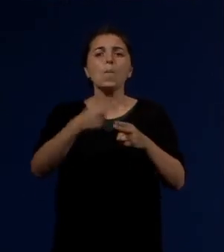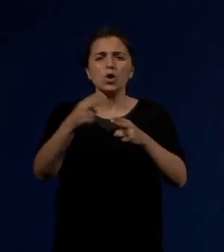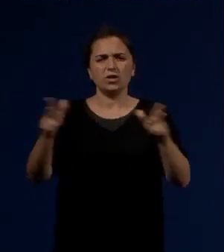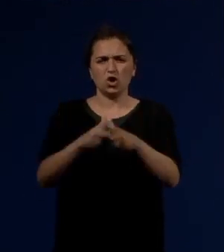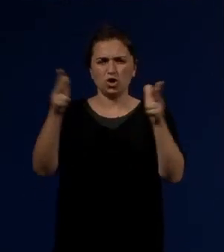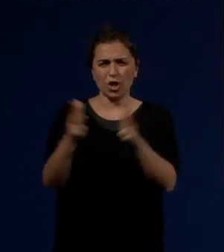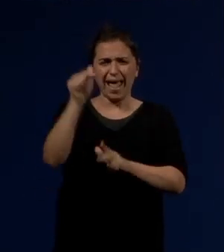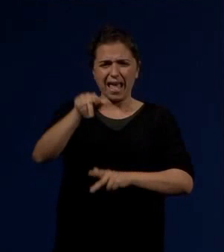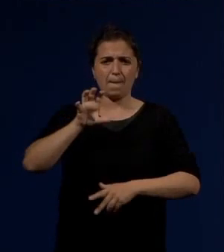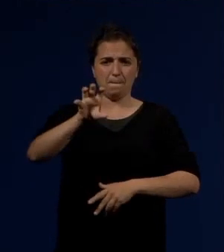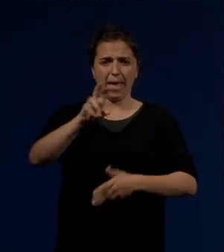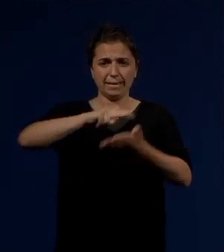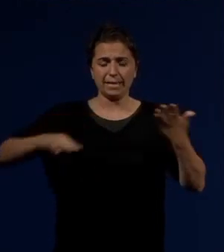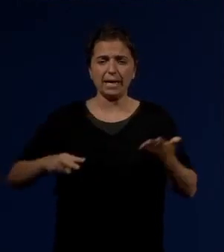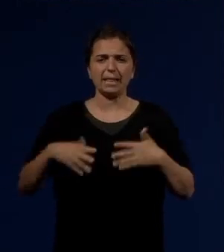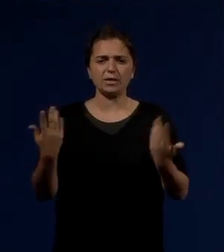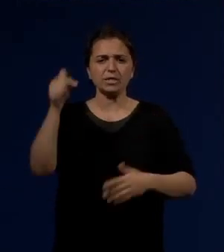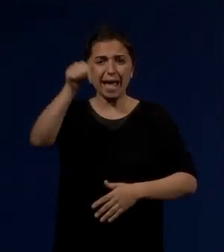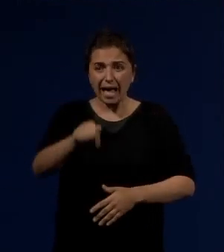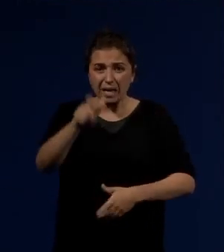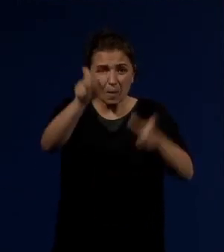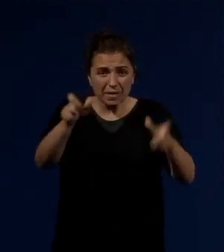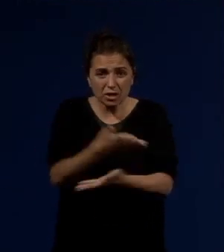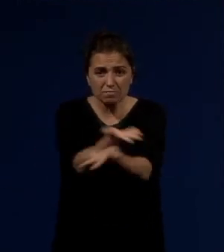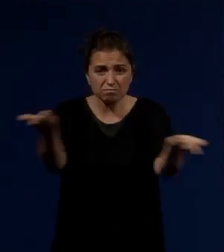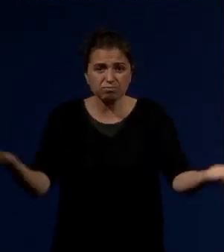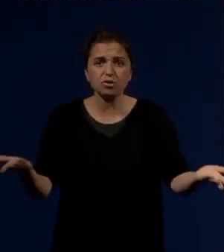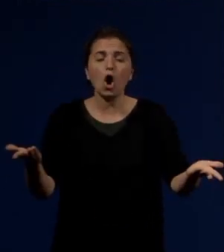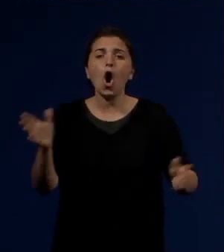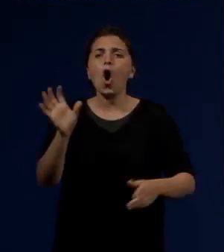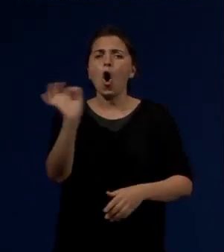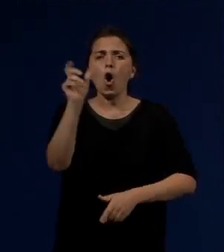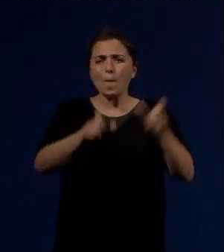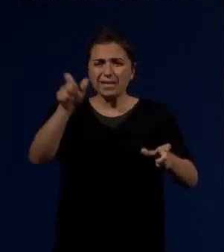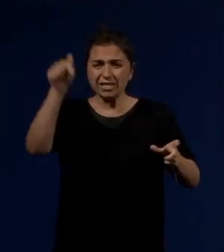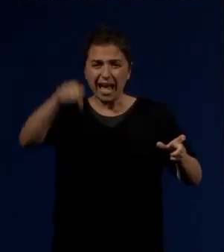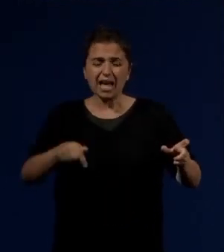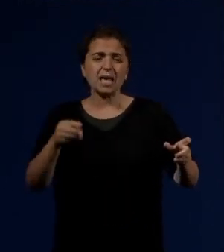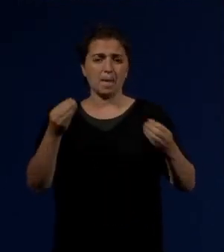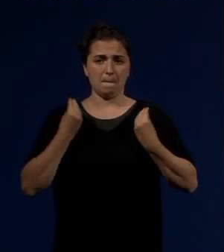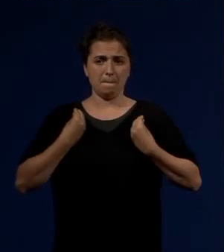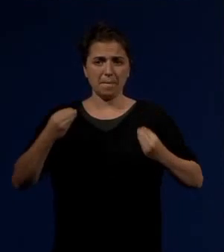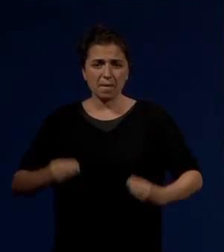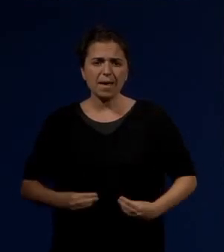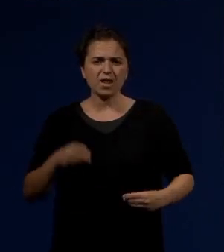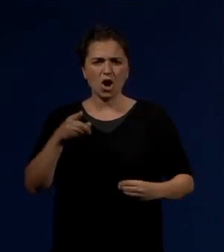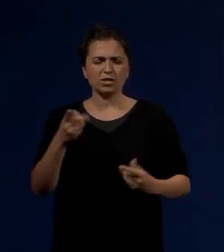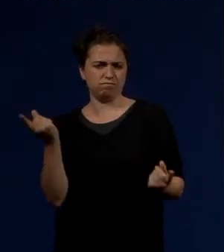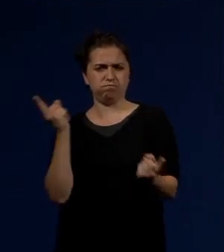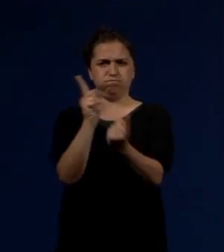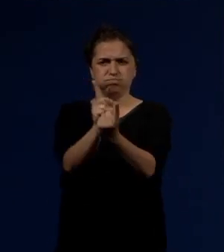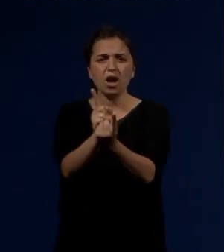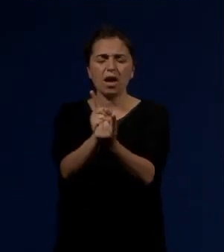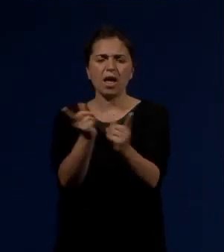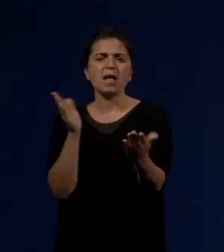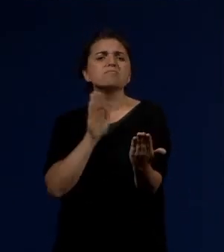país. Tamén estamos xente aquí, como a nós, ou como a xente de Son Viveiro, que nos pasado nos enfrentamos nas urnas, pero que agora somos